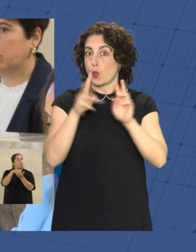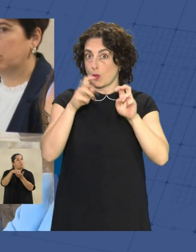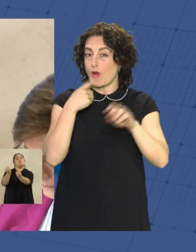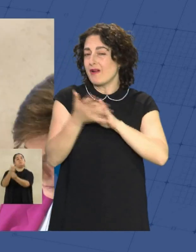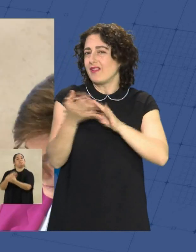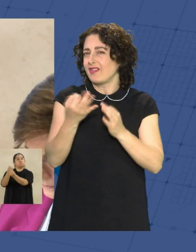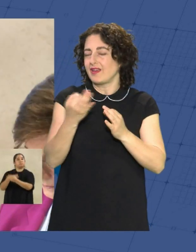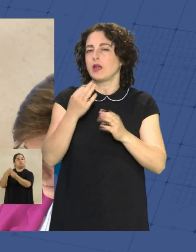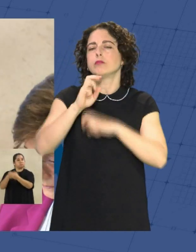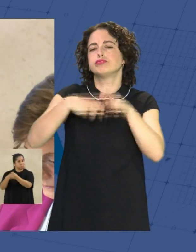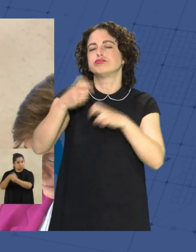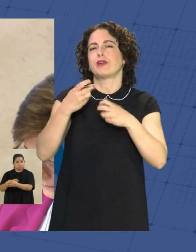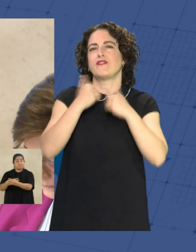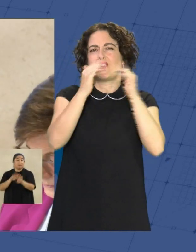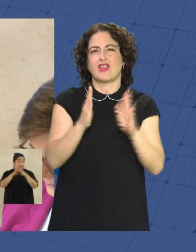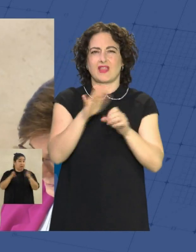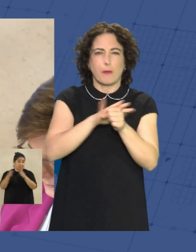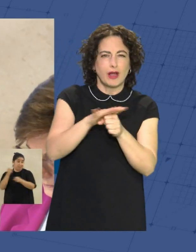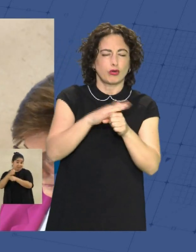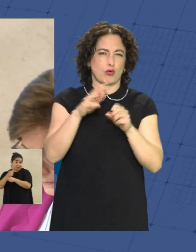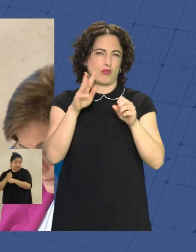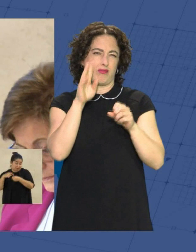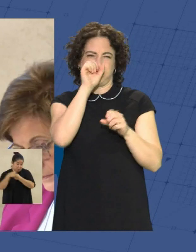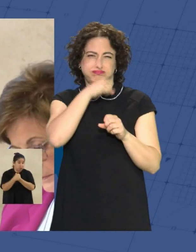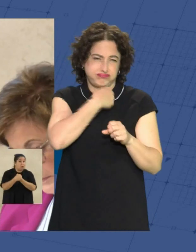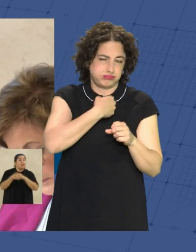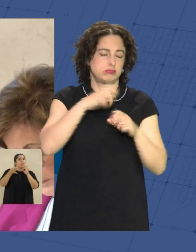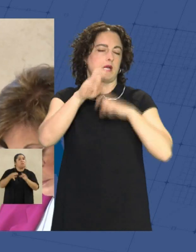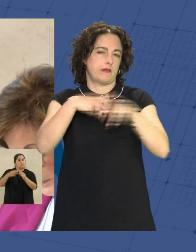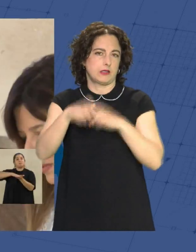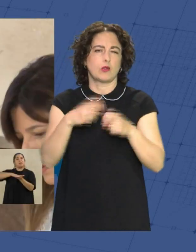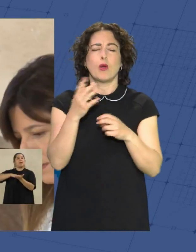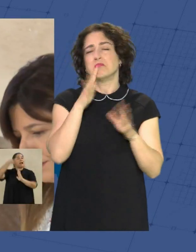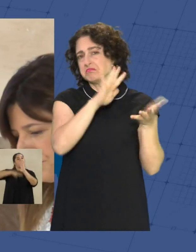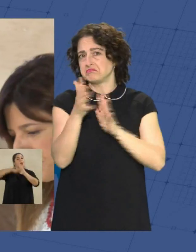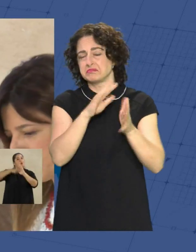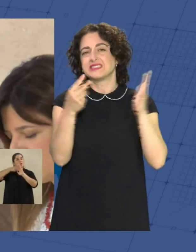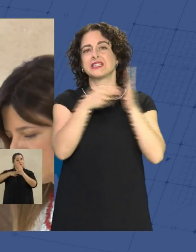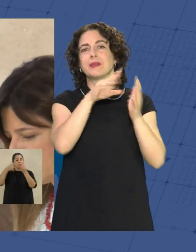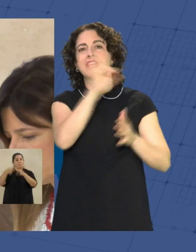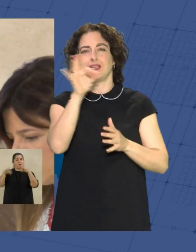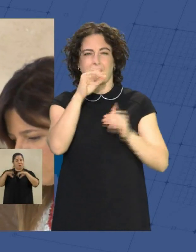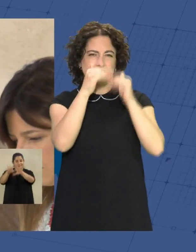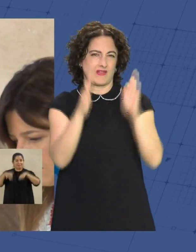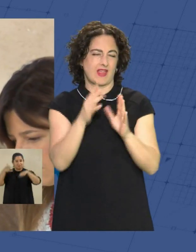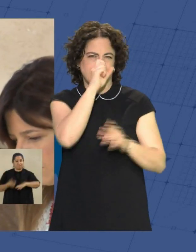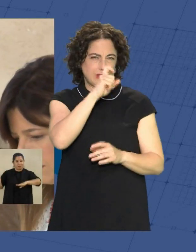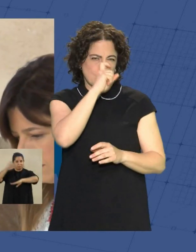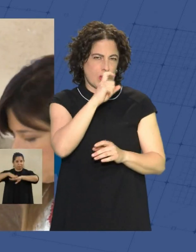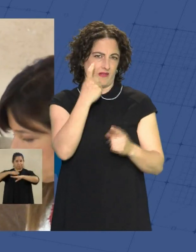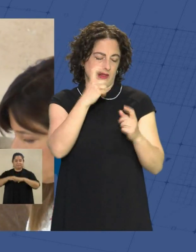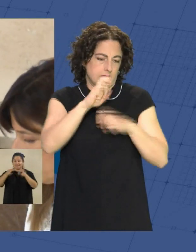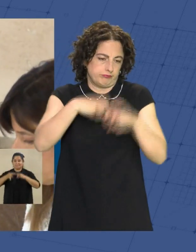rehabilitación de viviendas y barrios. Actualmente se estima que hay 7.500 viviendas antiguas con necesidad de ser